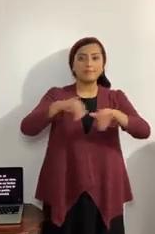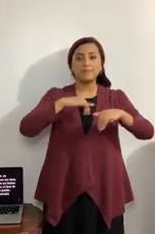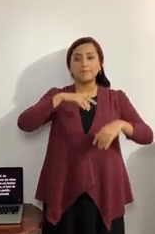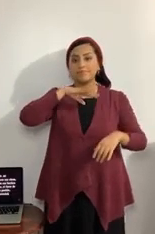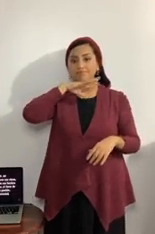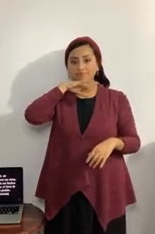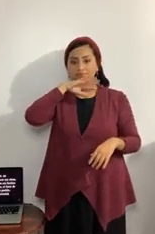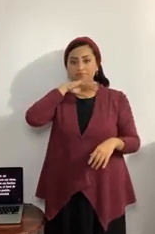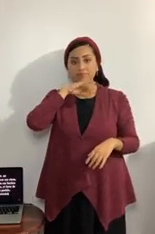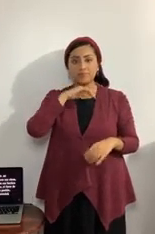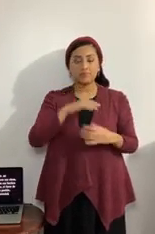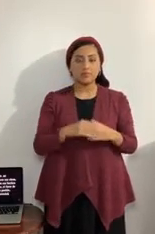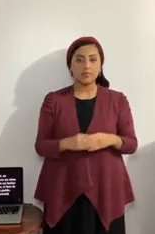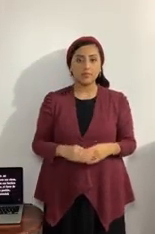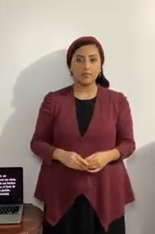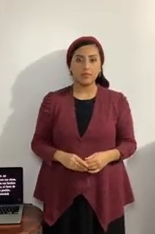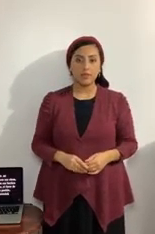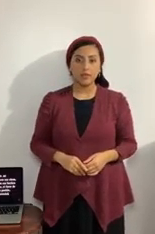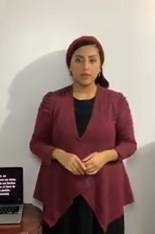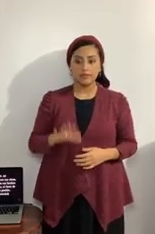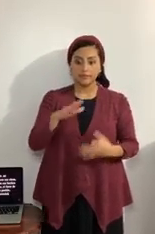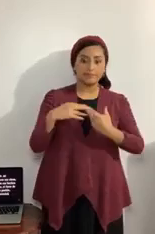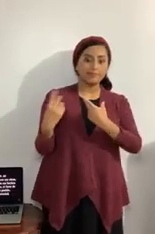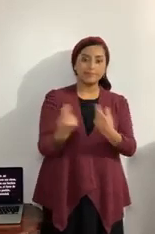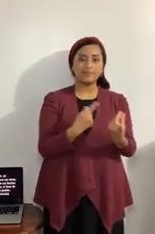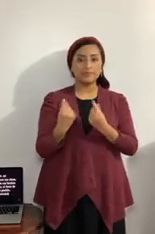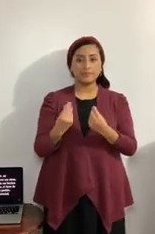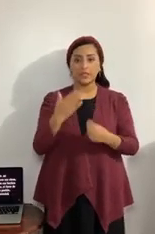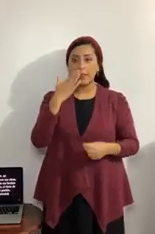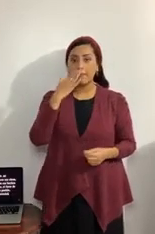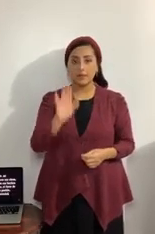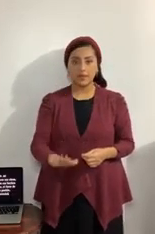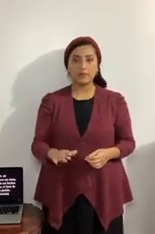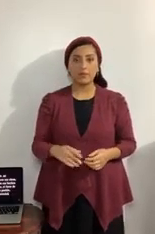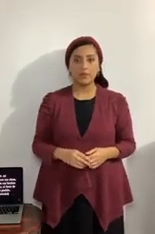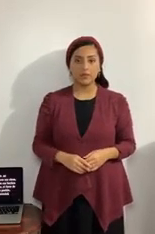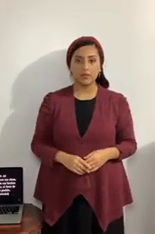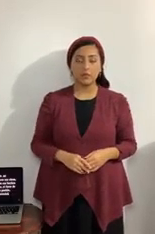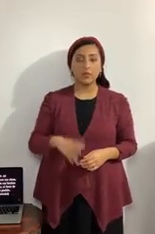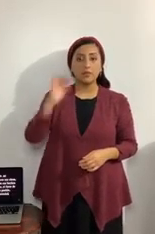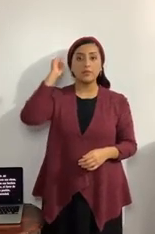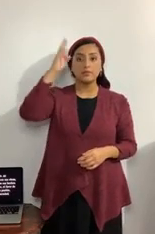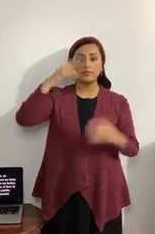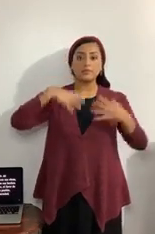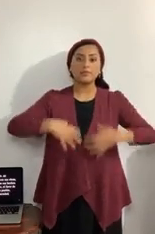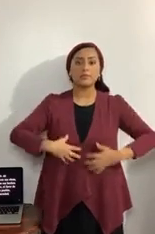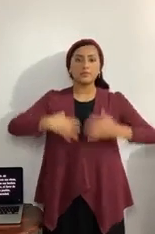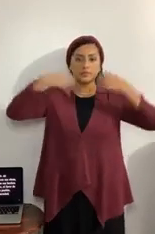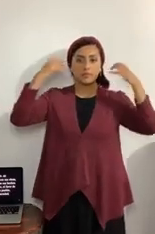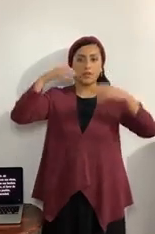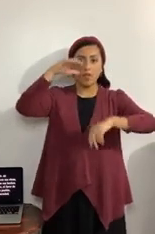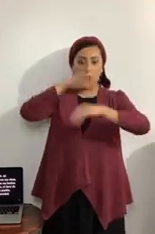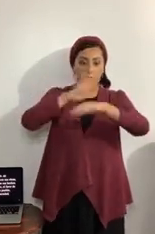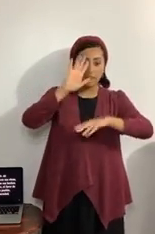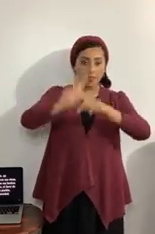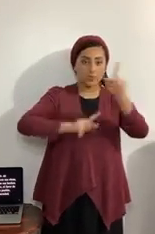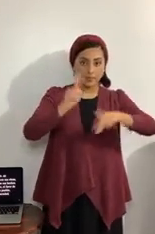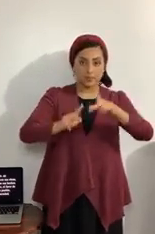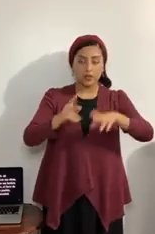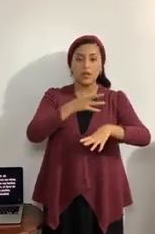se prostituyeron con sus hechos. Se encendió por tanto el furor de Yahweh sobre su pueblo, y abominó su